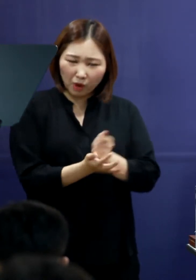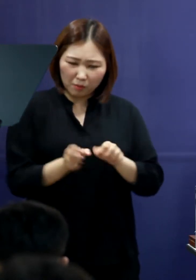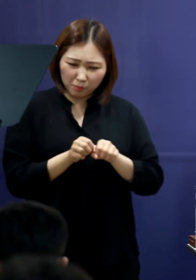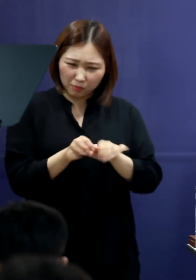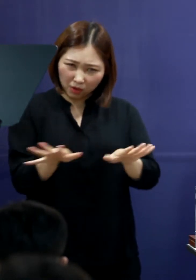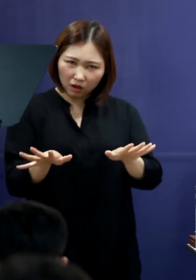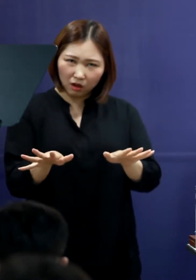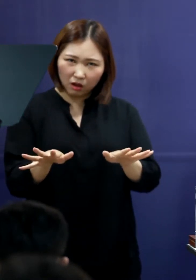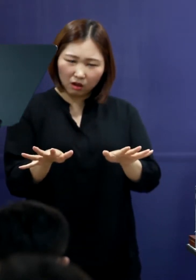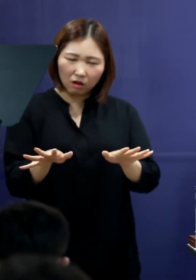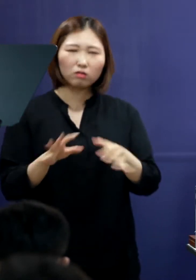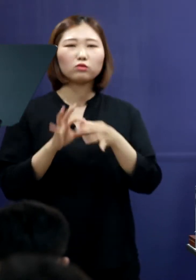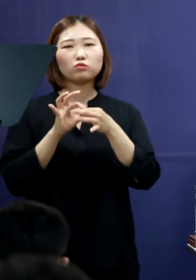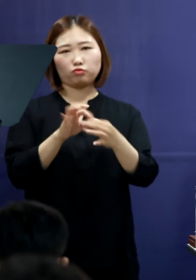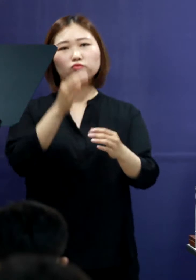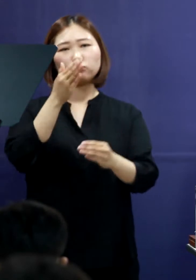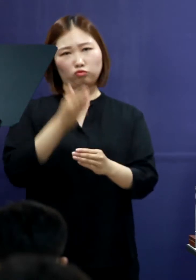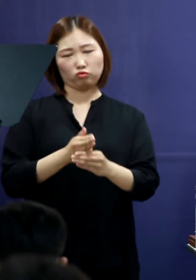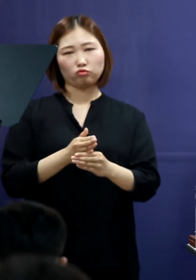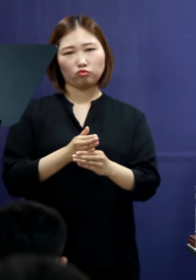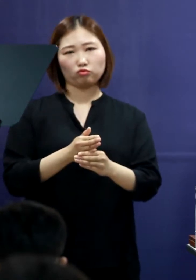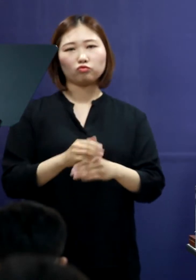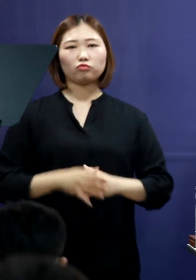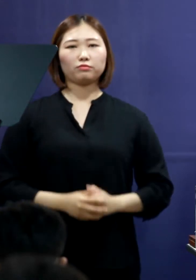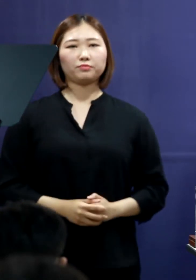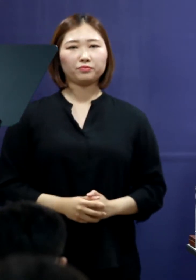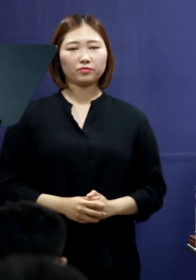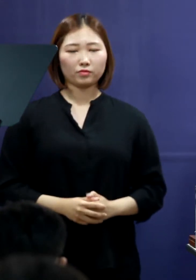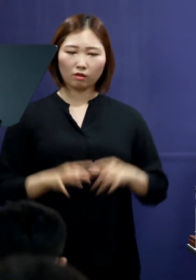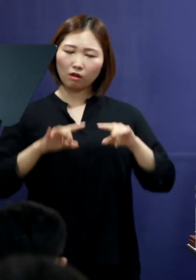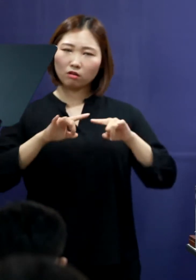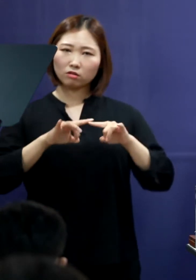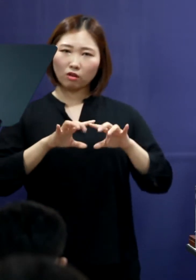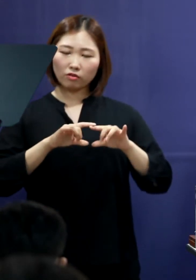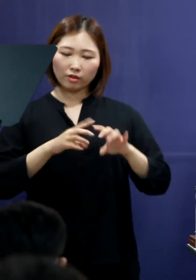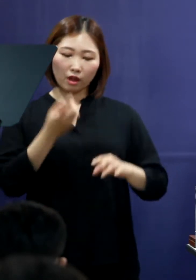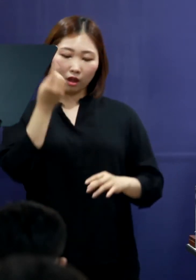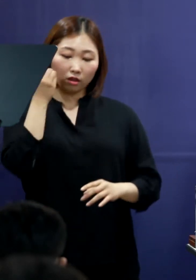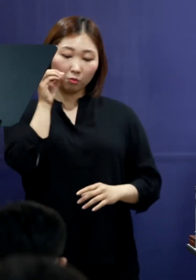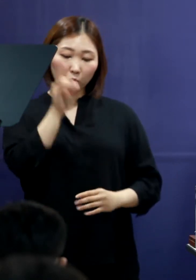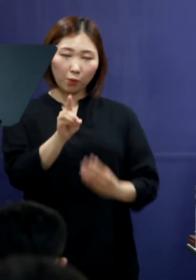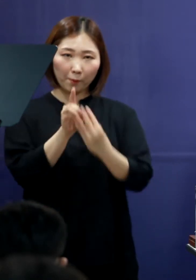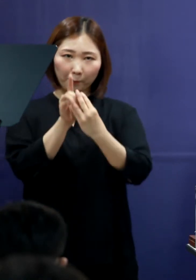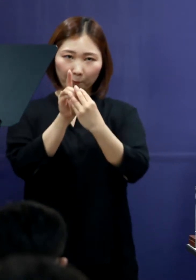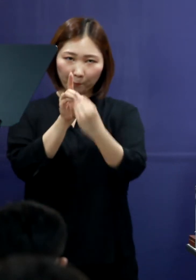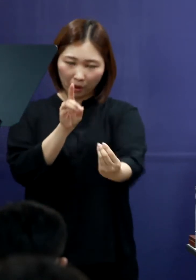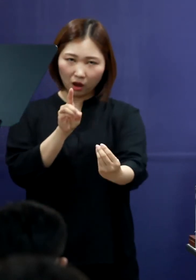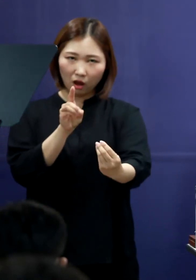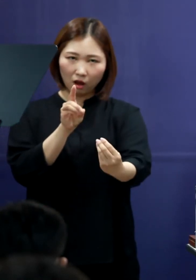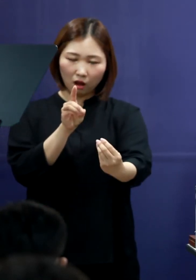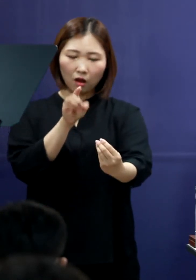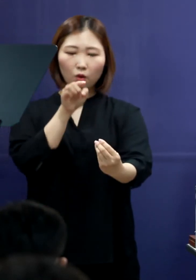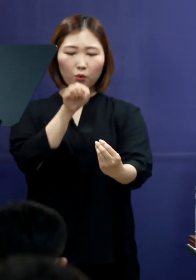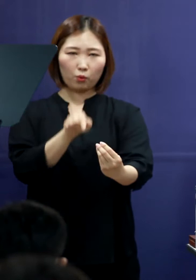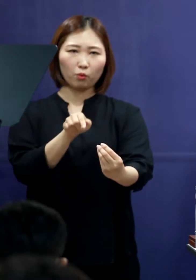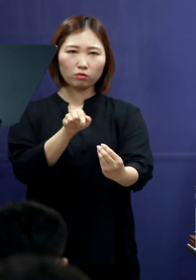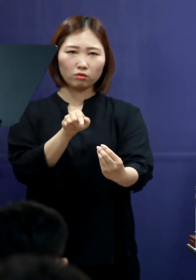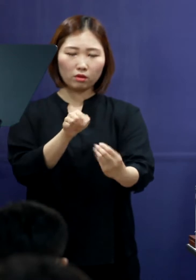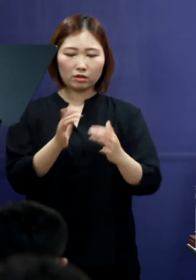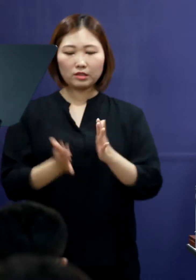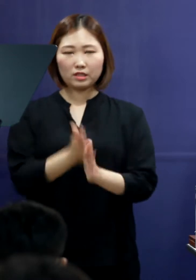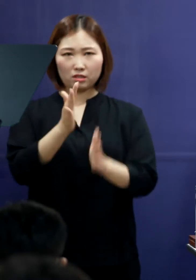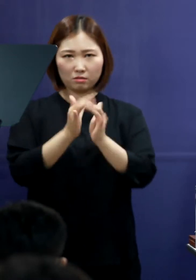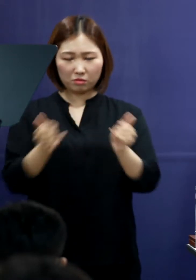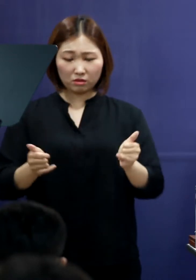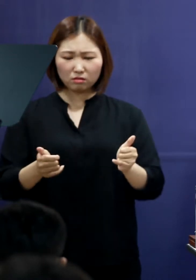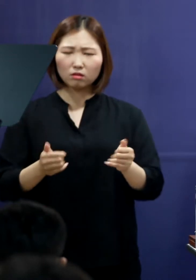계속 이어지고 있습니다. 전자 출입명부를 정착시키는 일은 시민 여러분들의 협조와